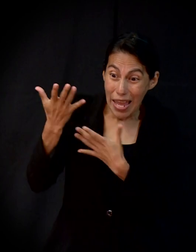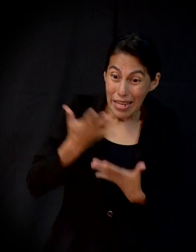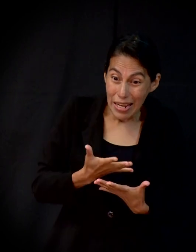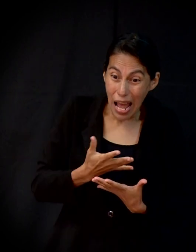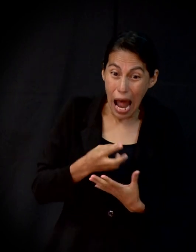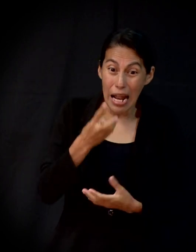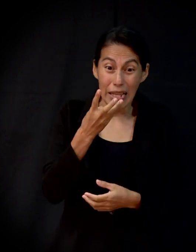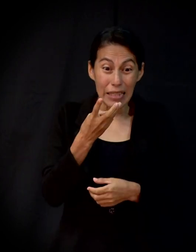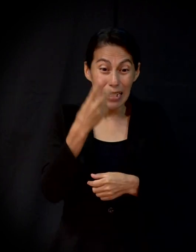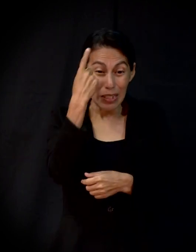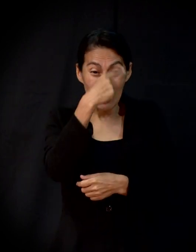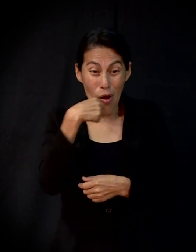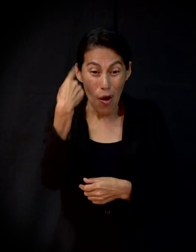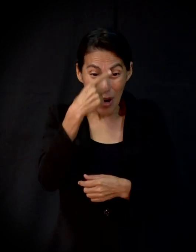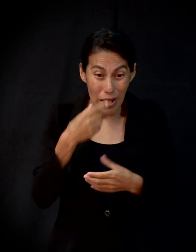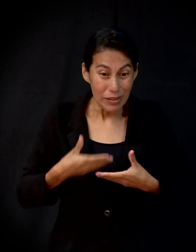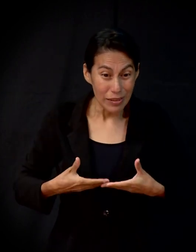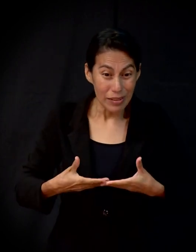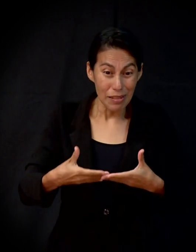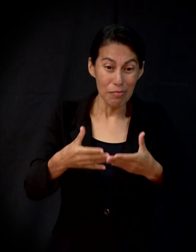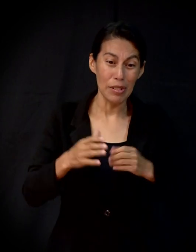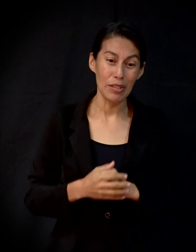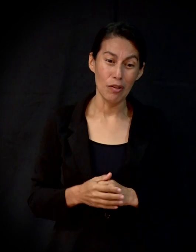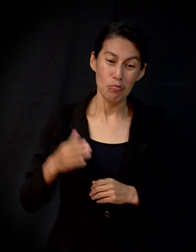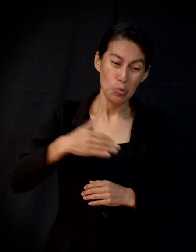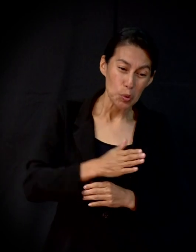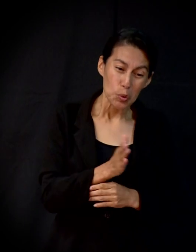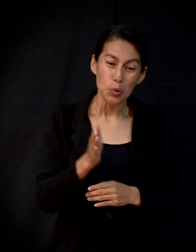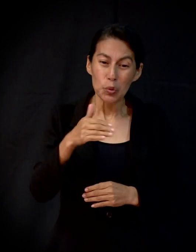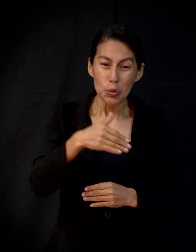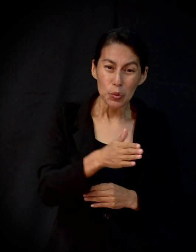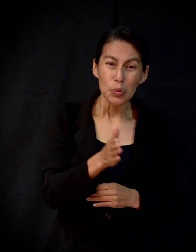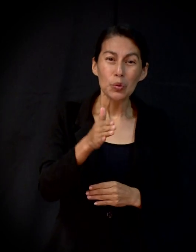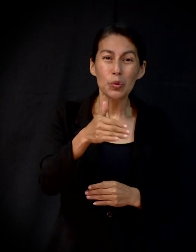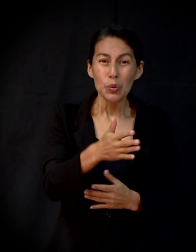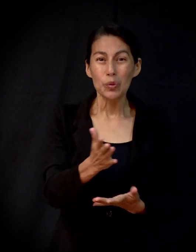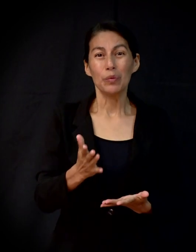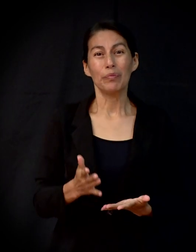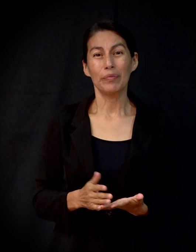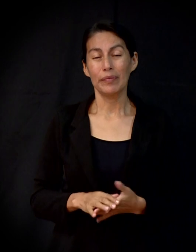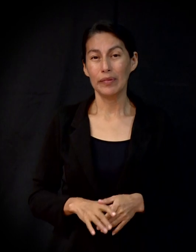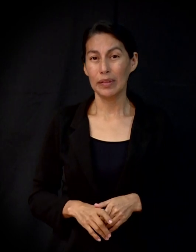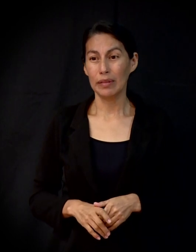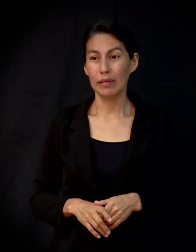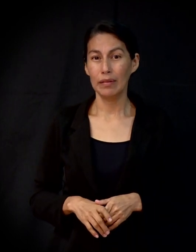estaba 3 horas de camino. Y con curvas, cuando no se